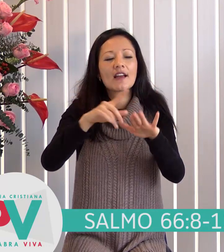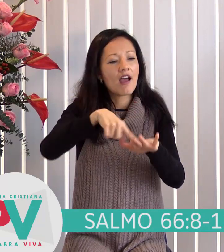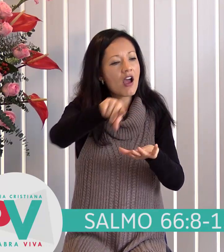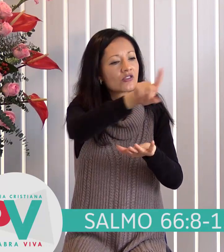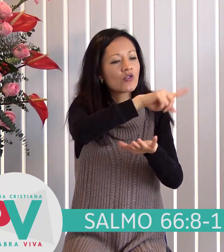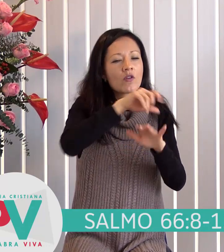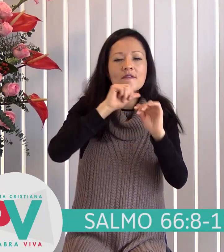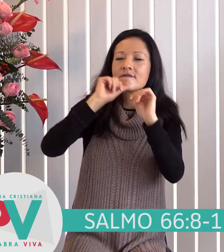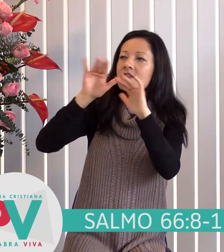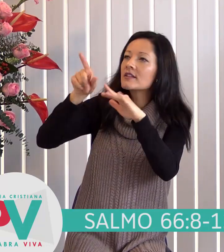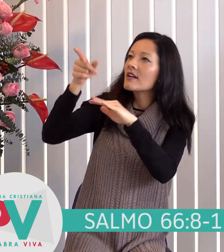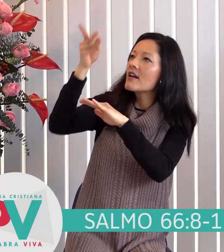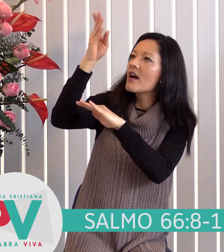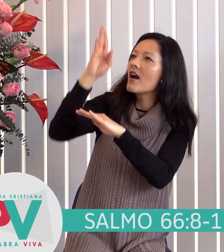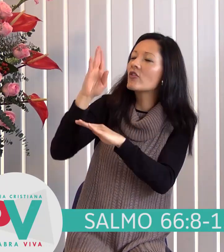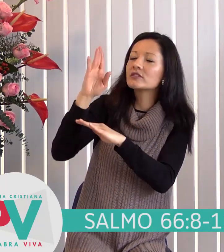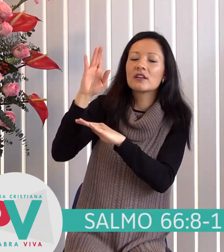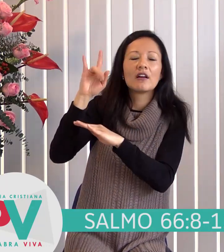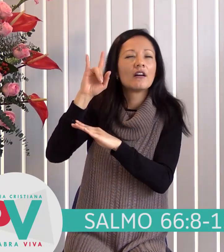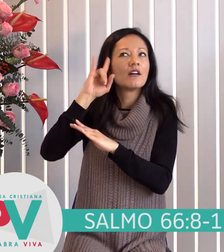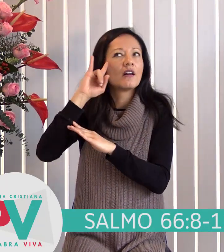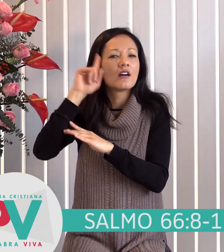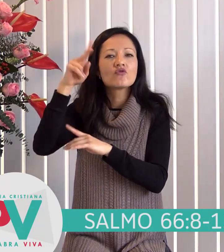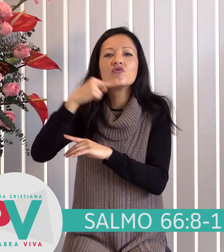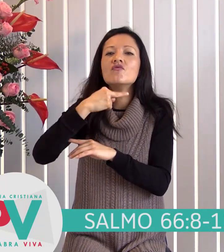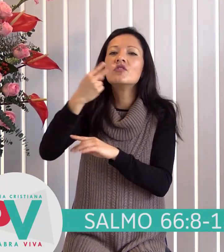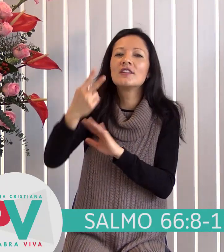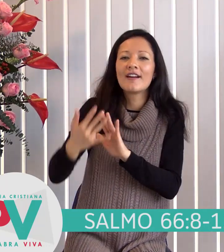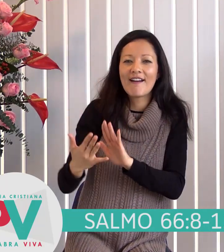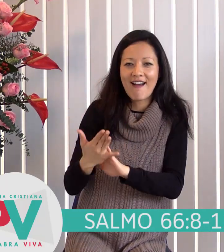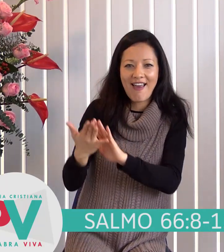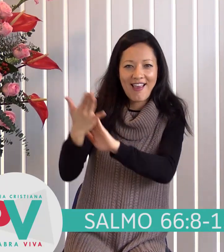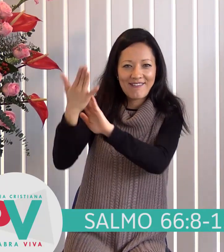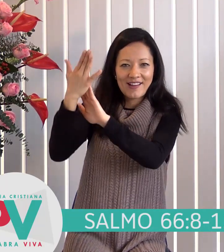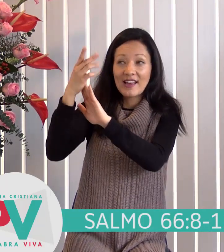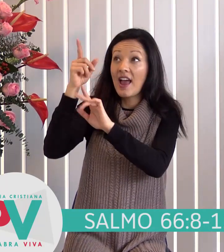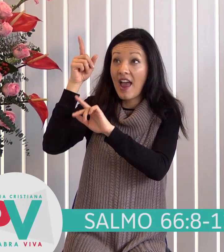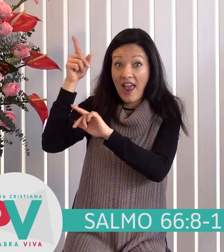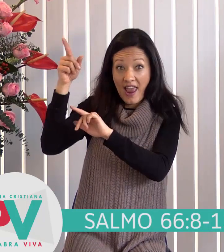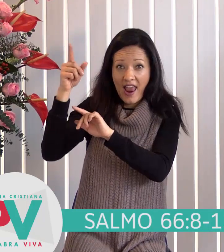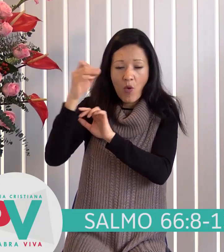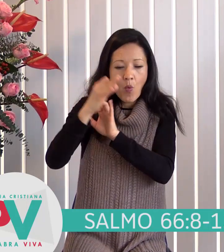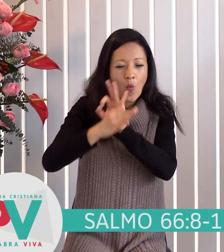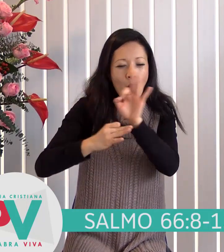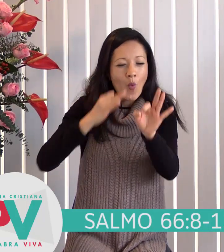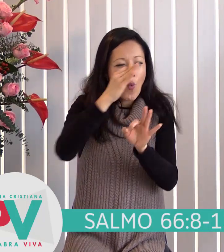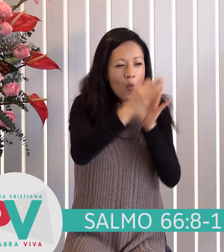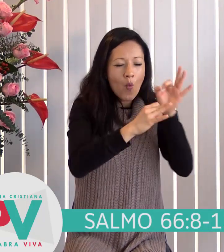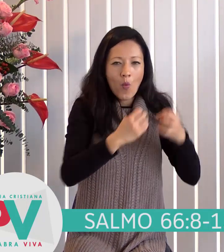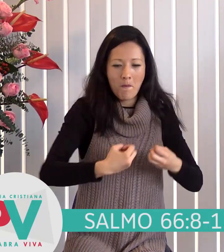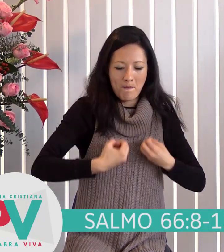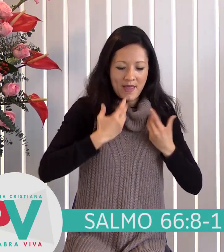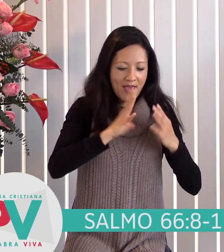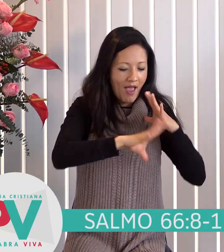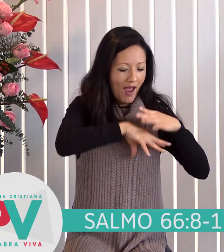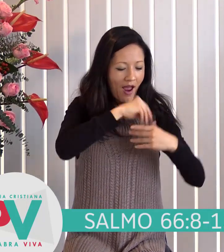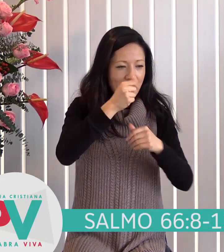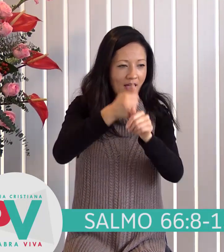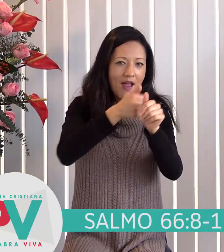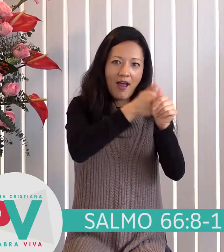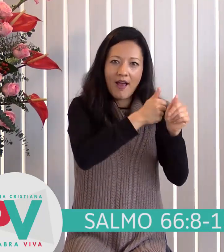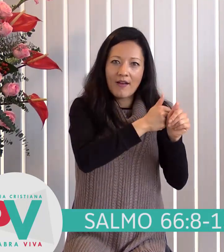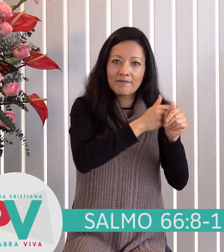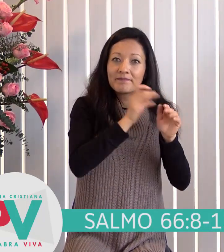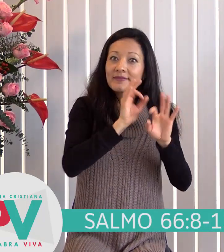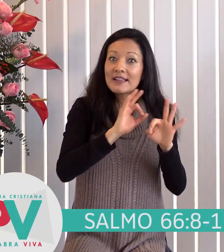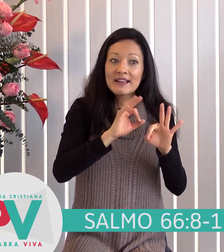nuestro Dios, y haced oír la voz de su alabanza. Él es quien preservó la vida a nuestra alma y no permitió que